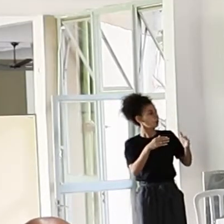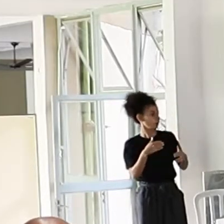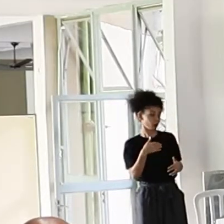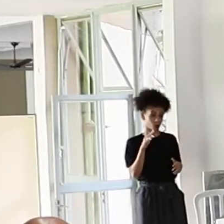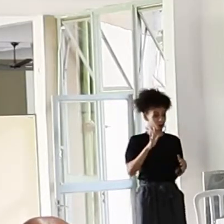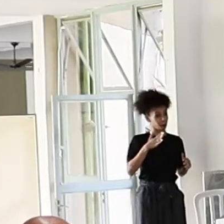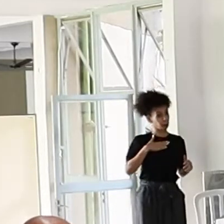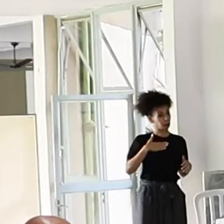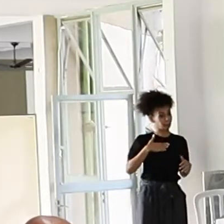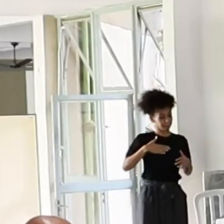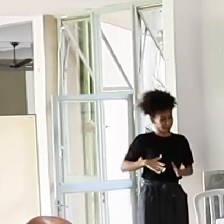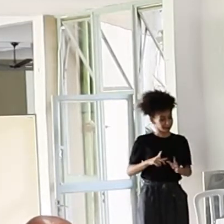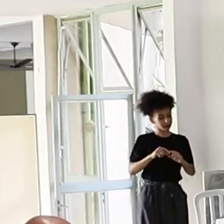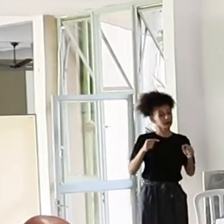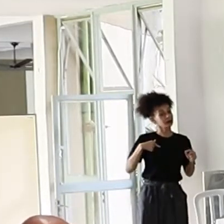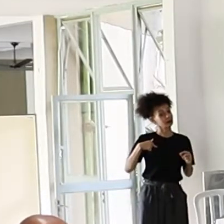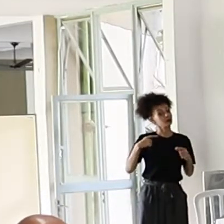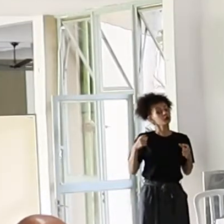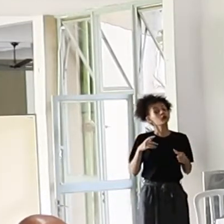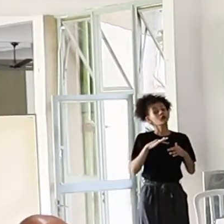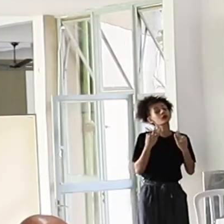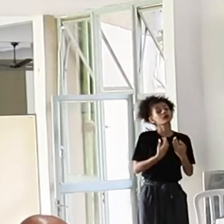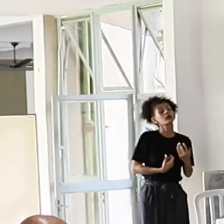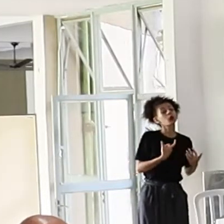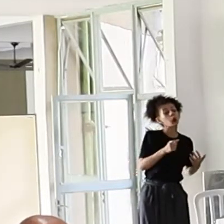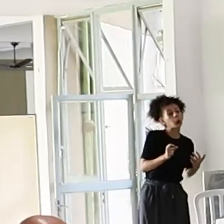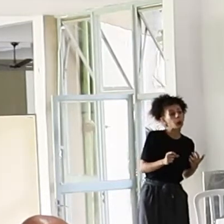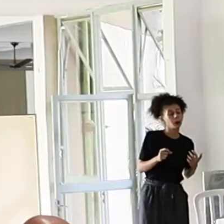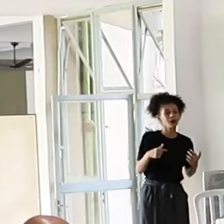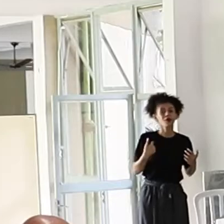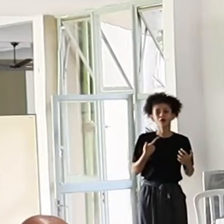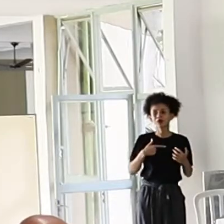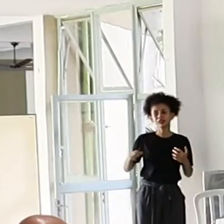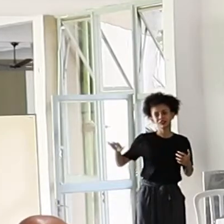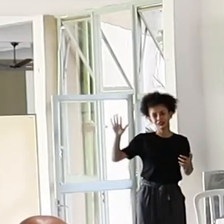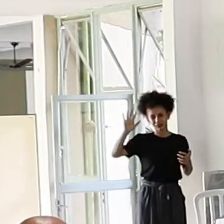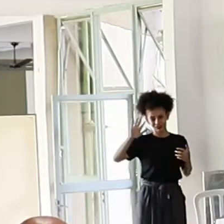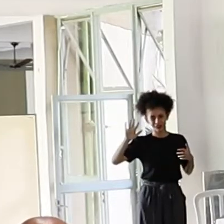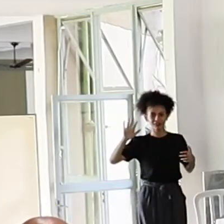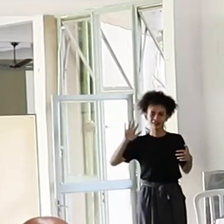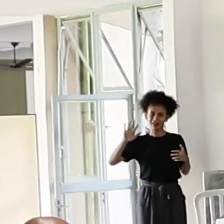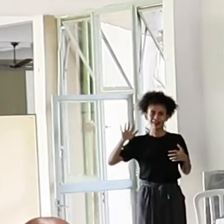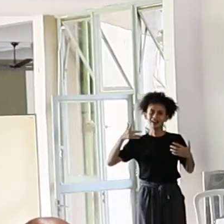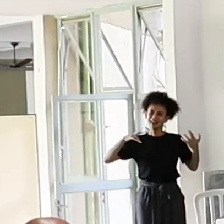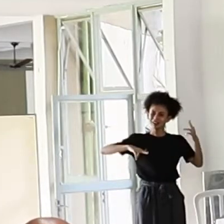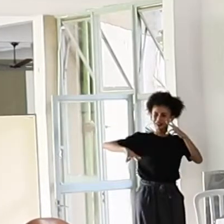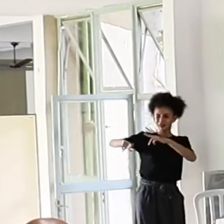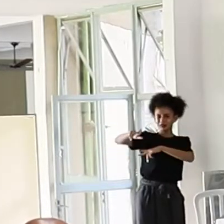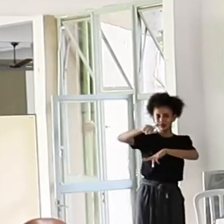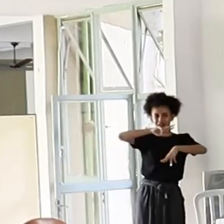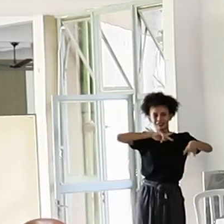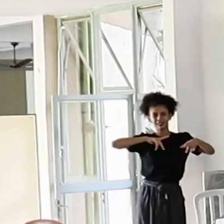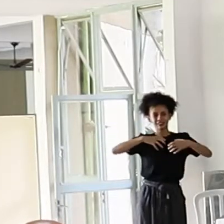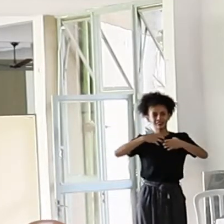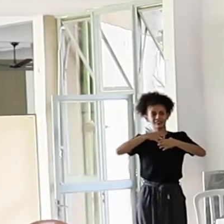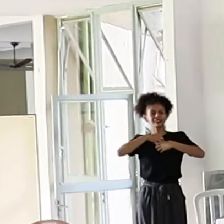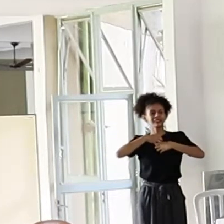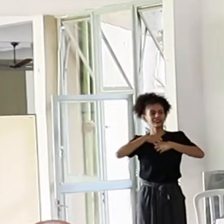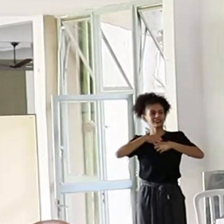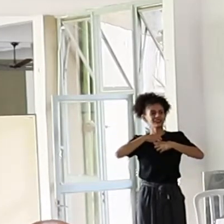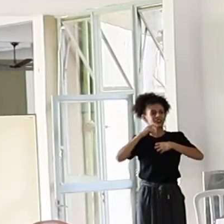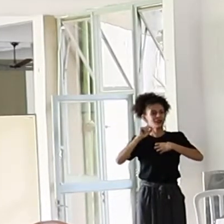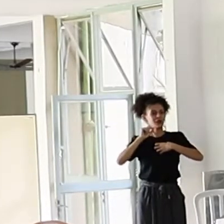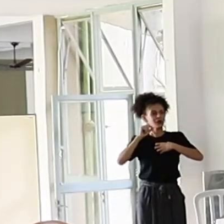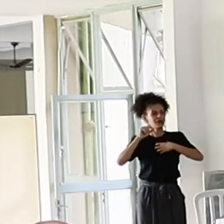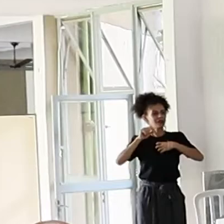aí falando da SIC Brasília mas sua família é de onde nós somos plurais e essa diversidade essa sensação